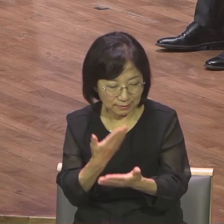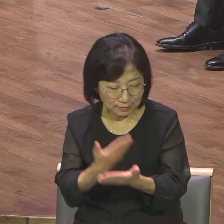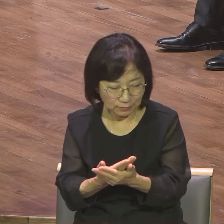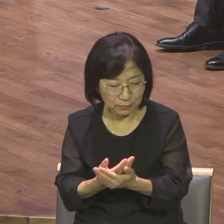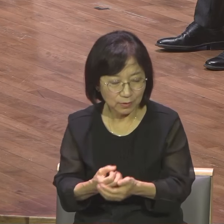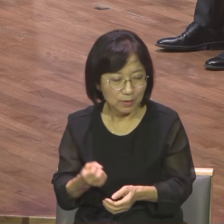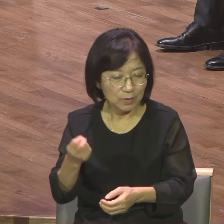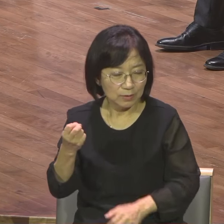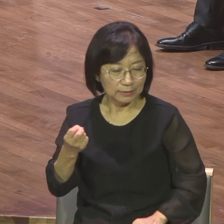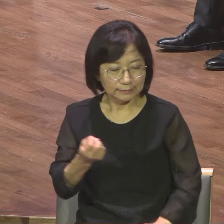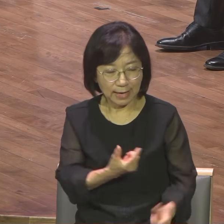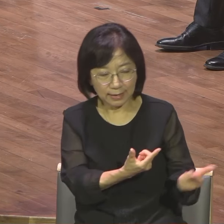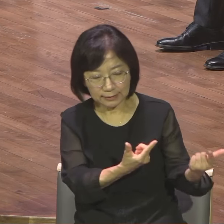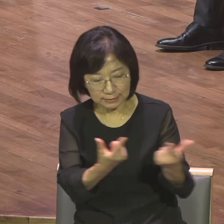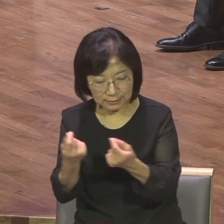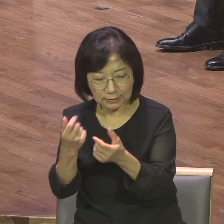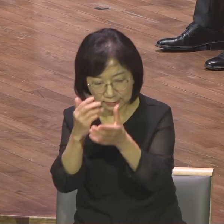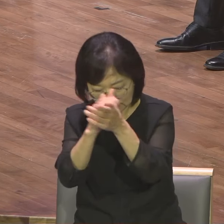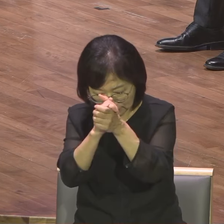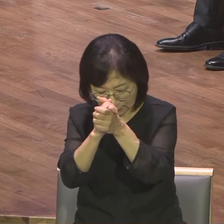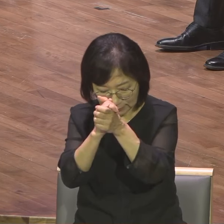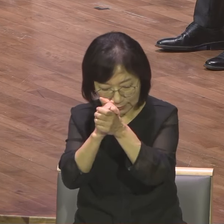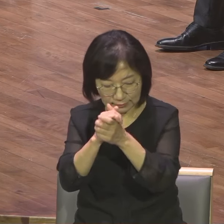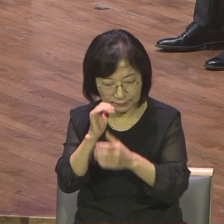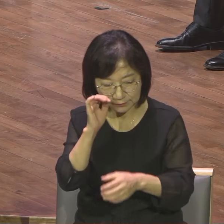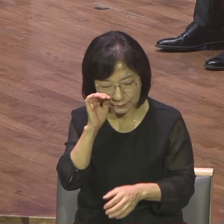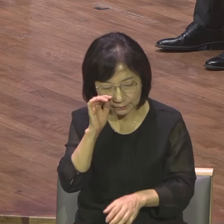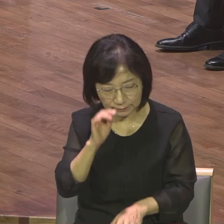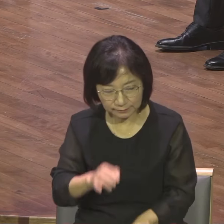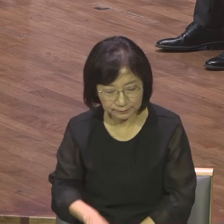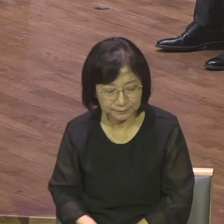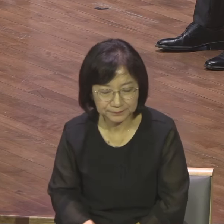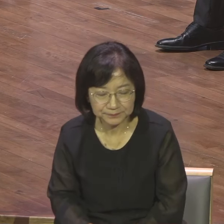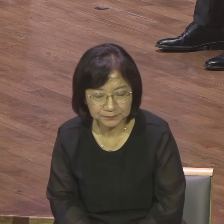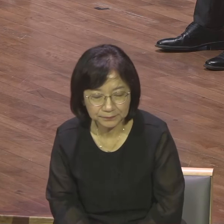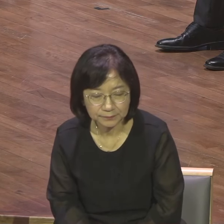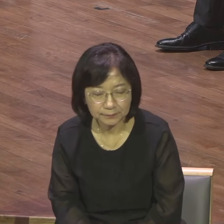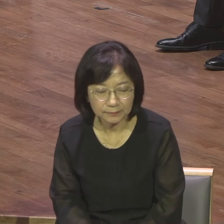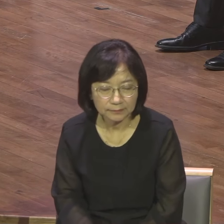함께 주여 한번 외치고 기도하며 나가겠습니다. 주여!